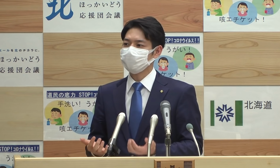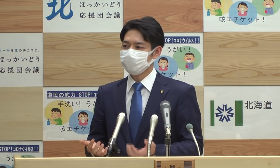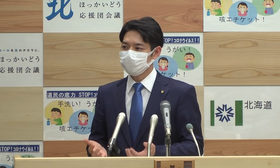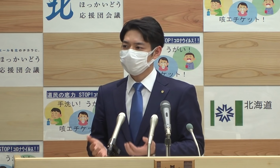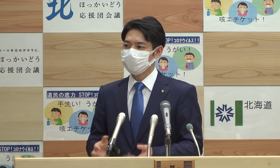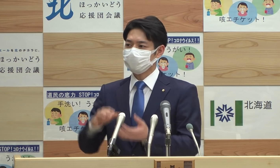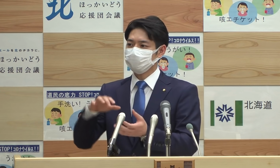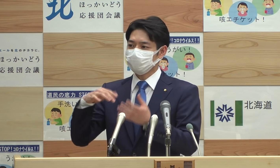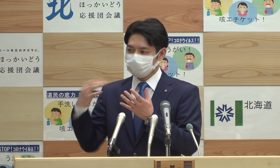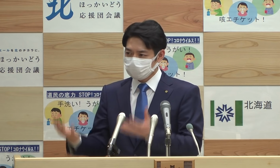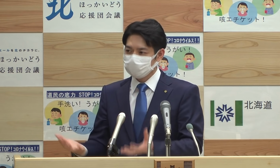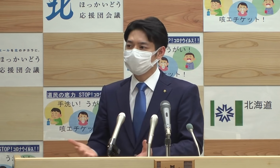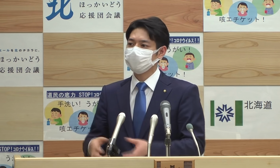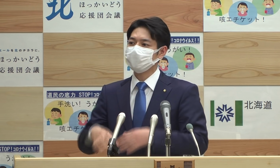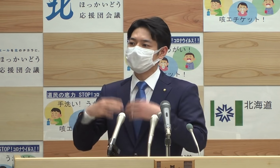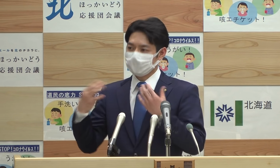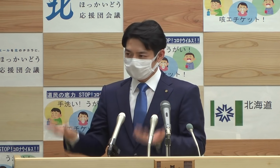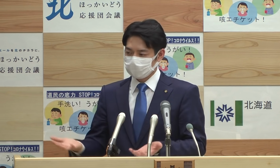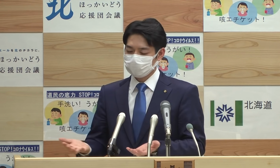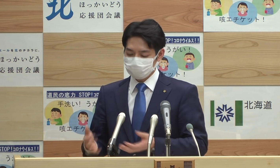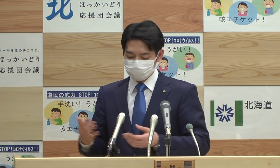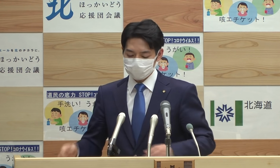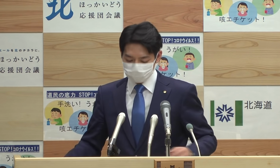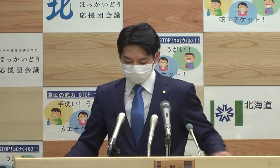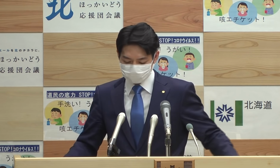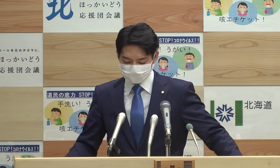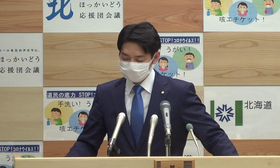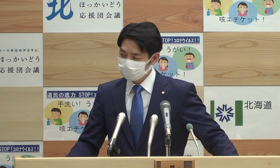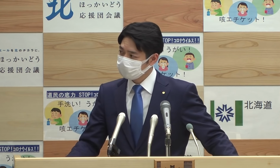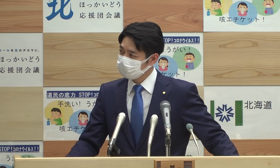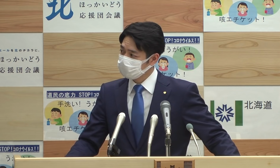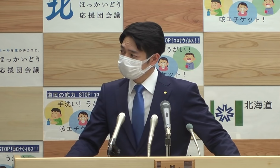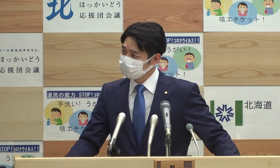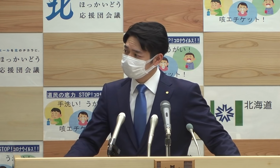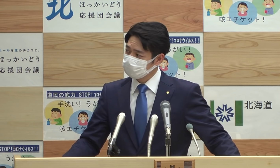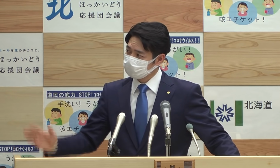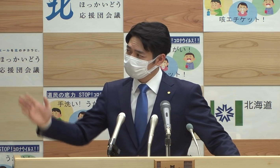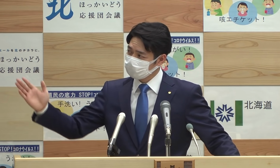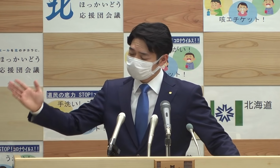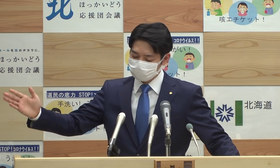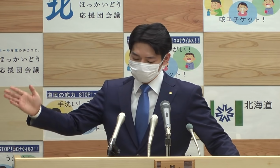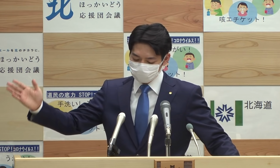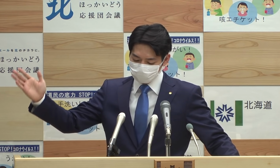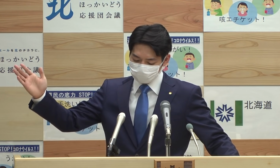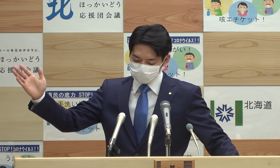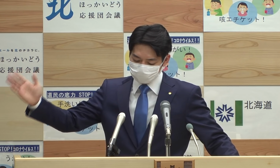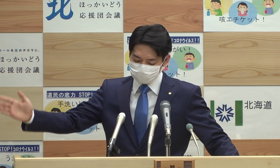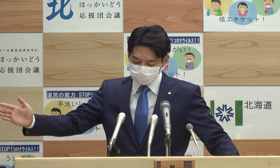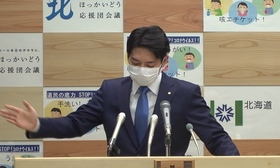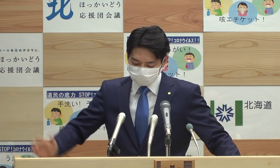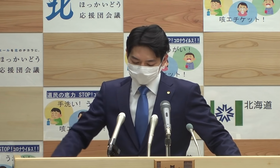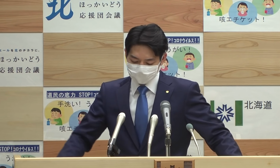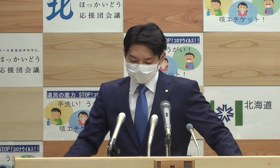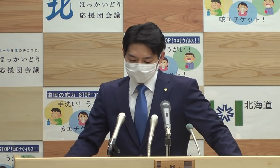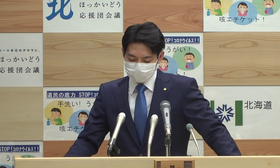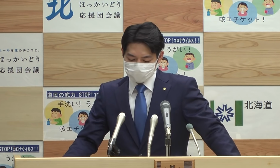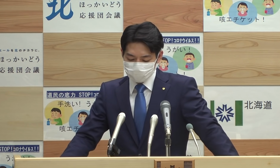わけですね。その中でも大変な状況になります。ですから緊急事態宣言を出してそういったものを回避しつ